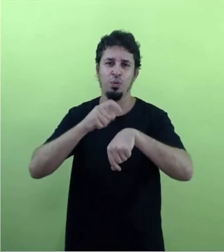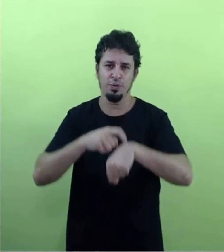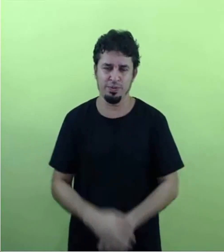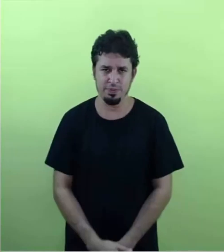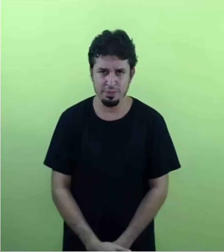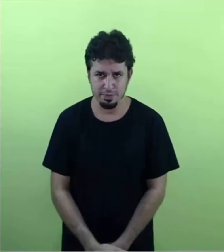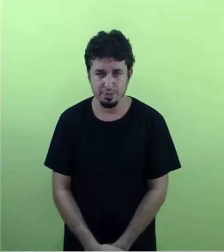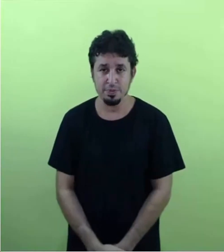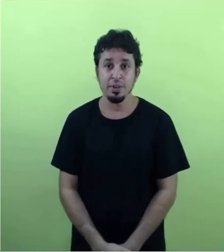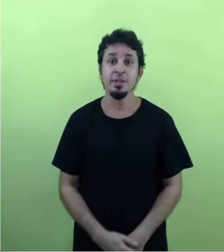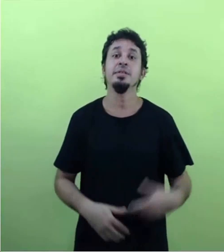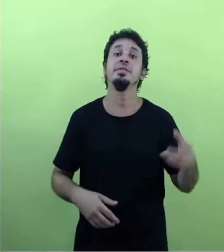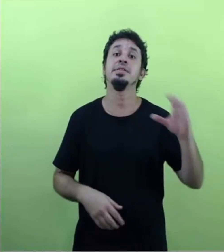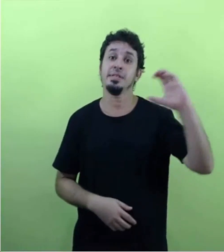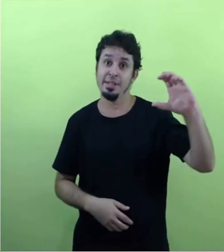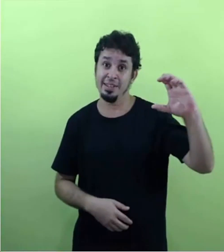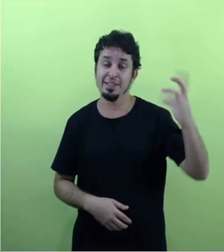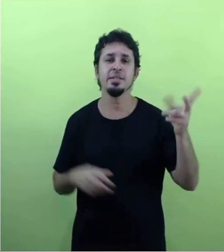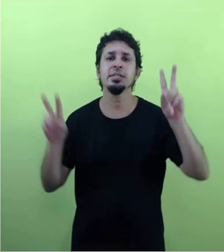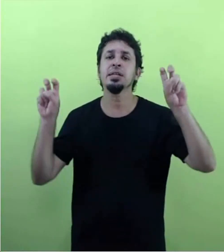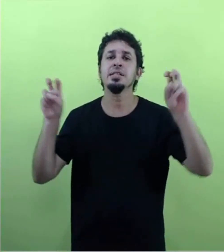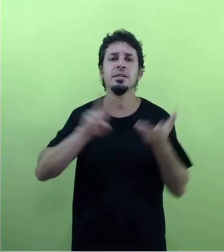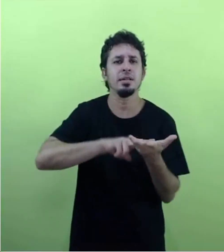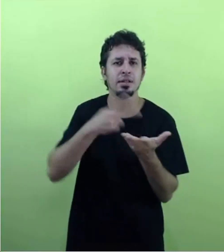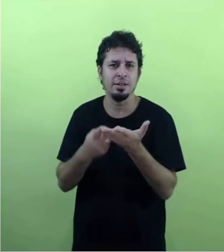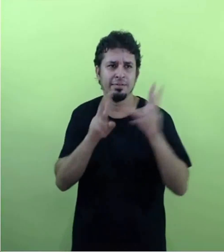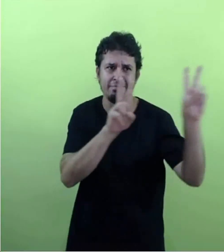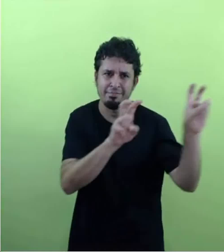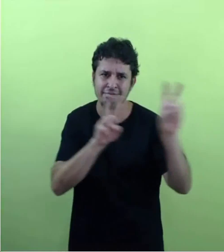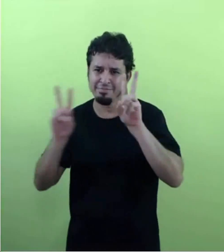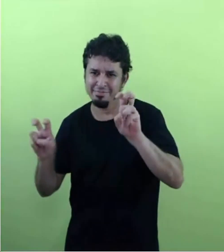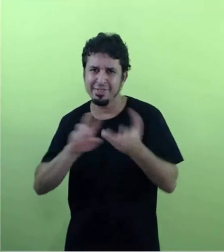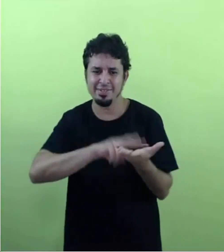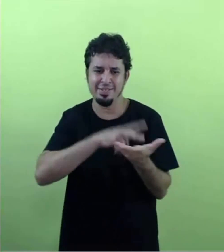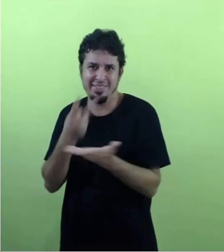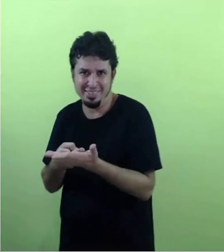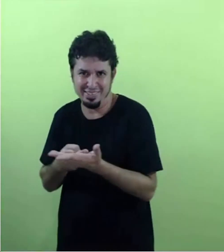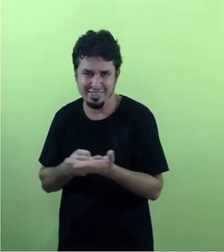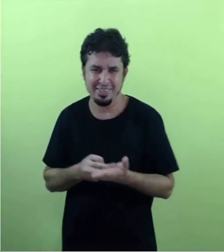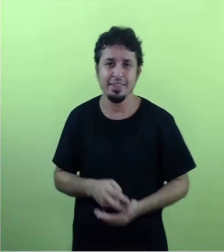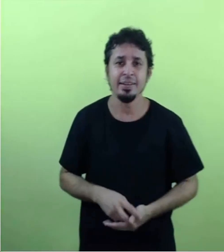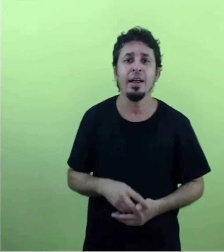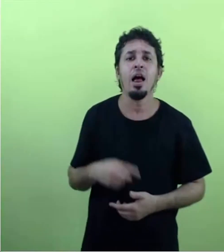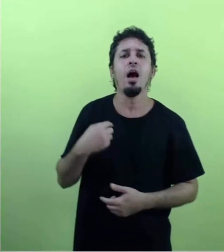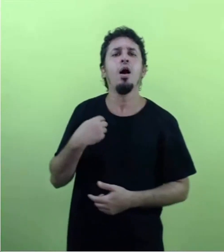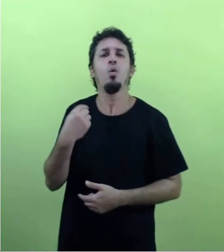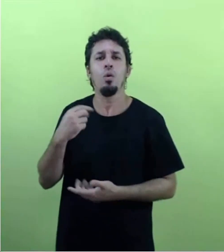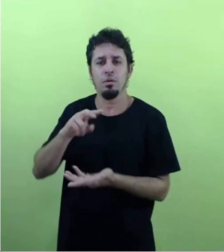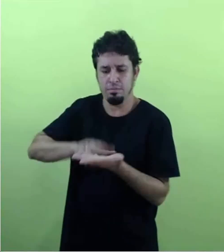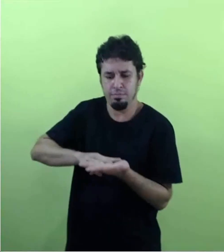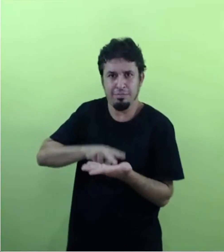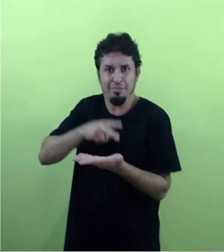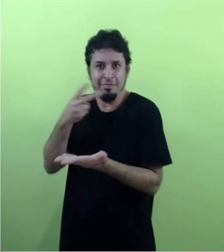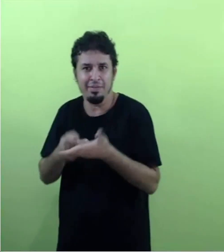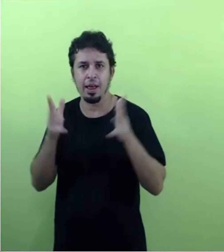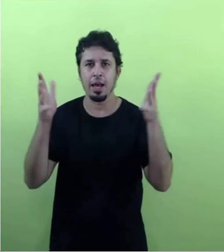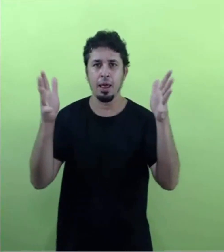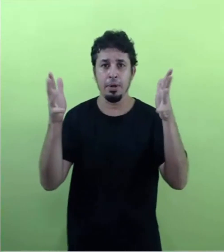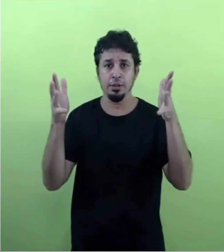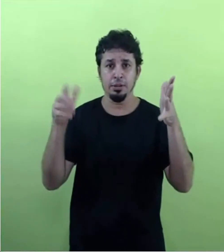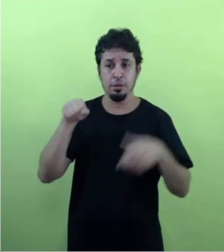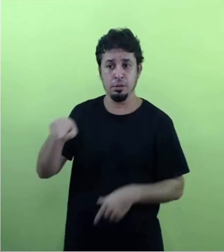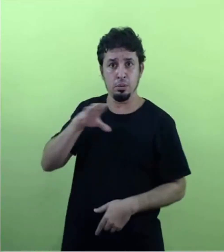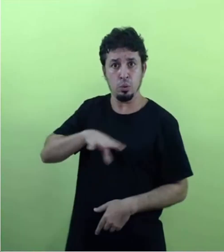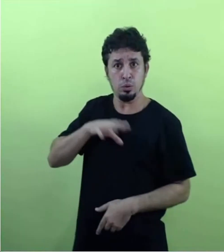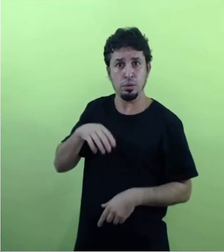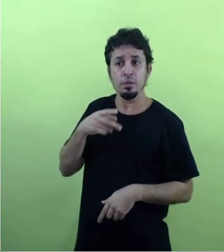C. Citação traduzida, quando se traduz uma citação em língua escrita para a língua de sinais.